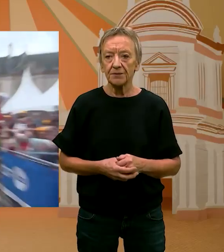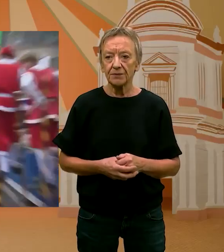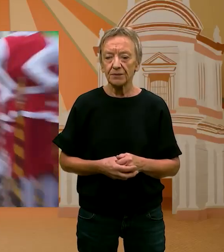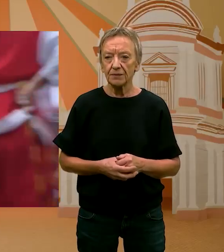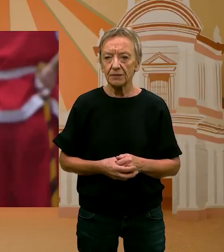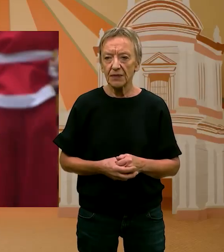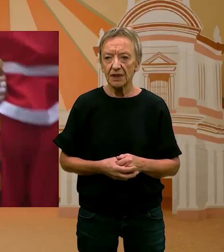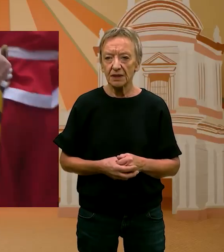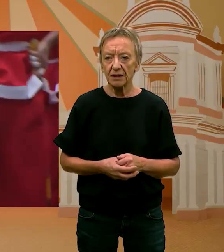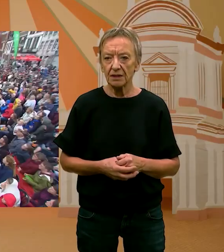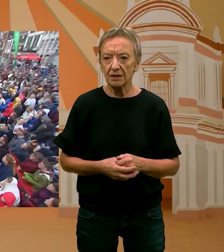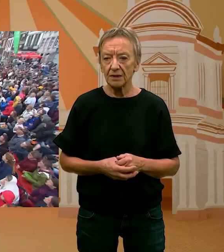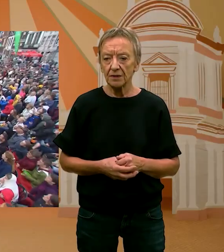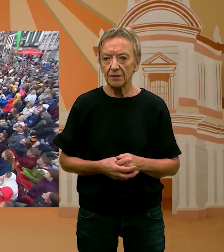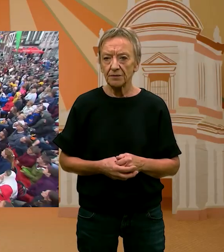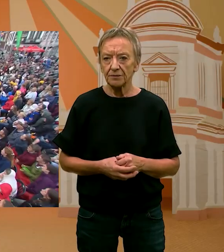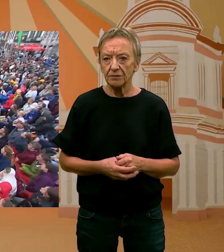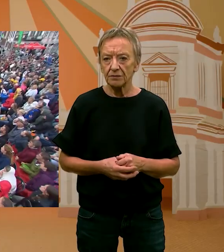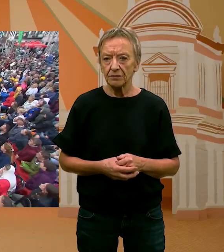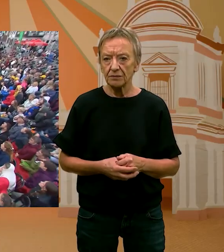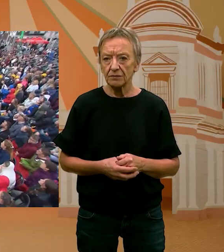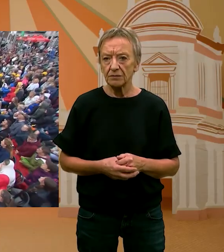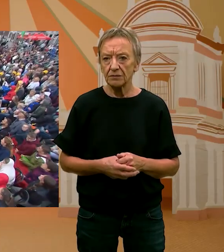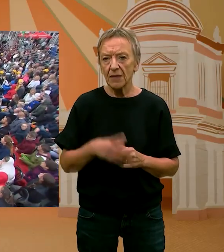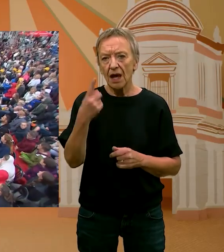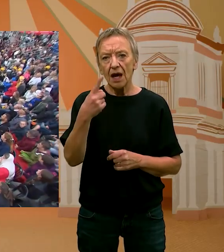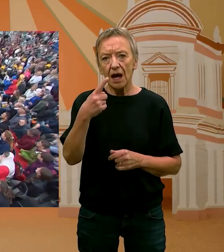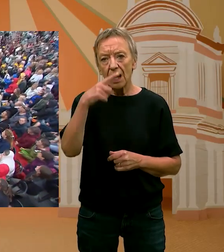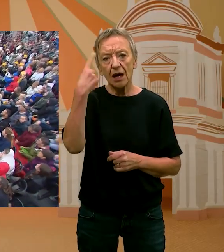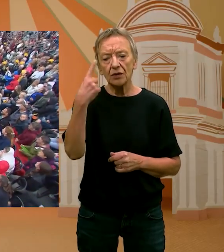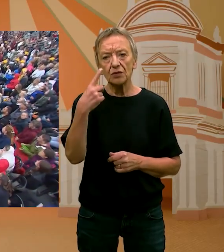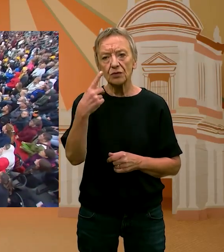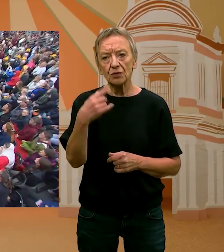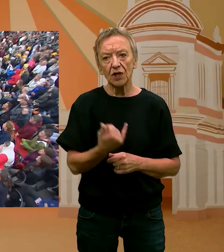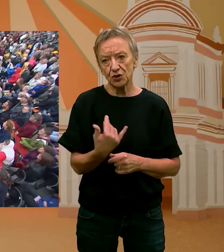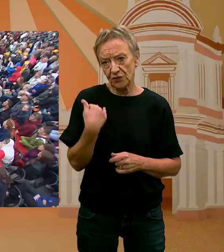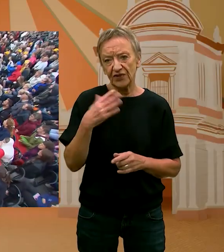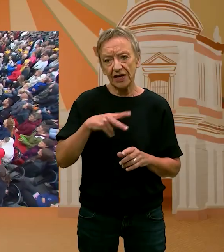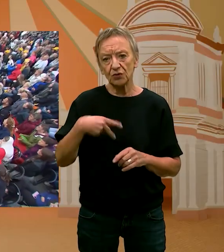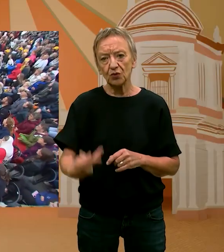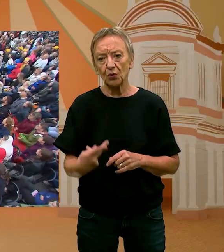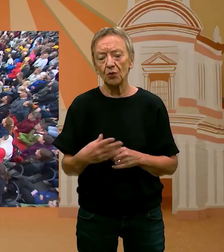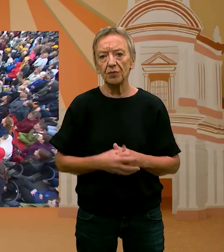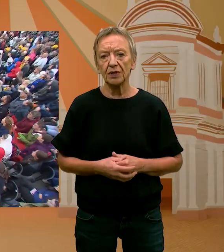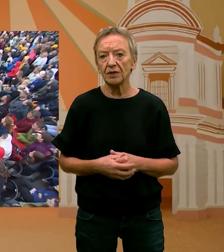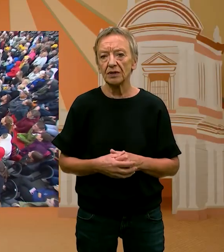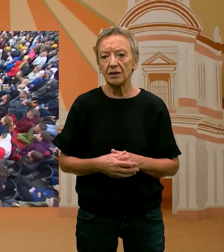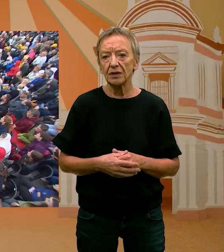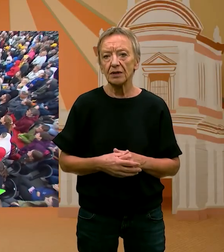dernier Mélan qui vient de tomber en fond de rondeau. Je vois que Martin Decembre du côté des Mélans est toujours sur les échasses. C'était les chasses